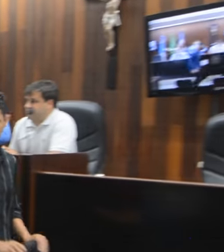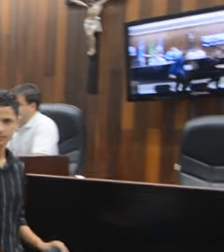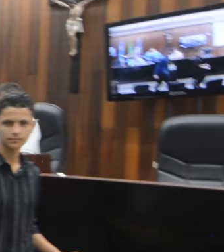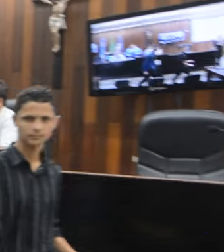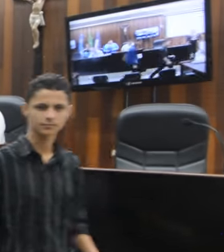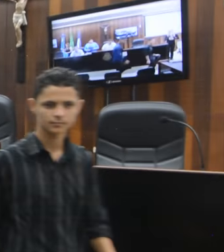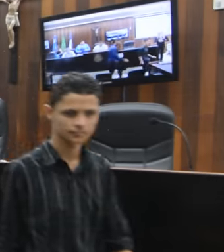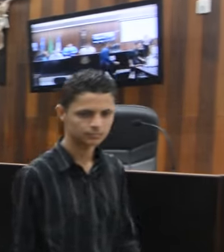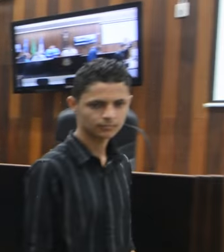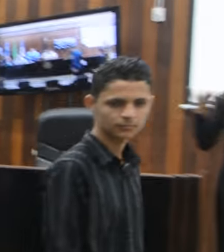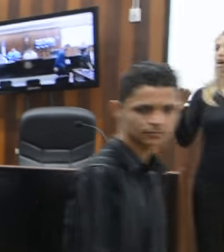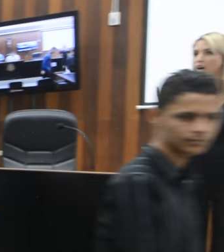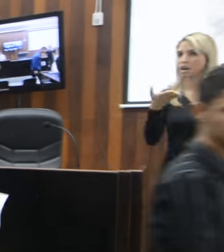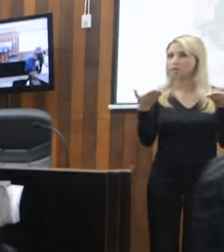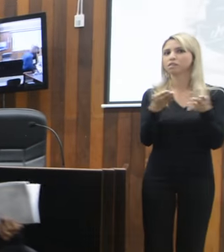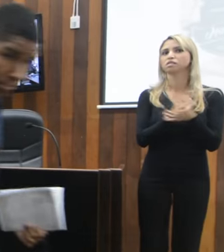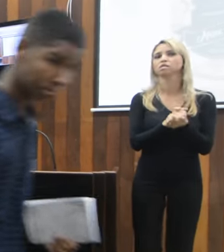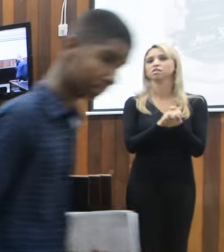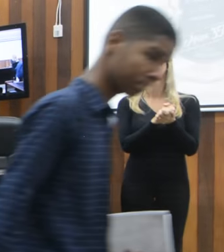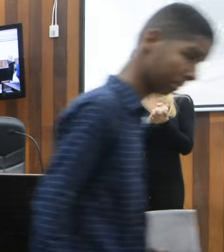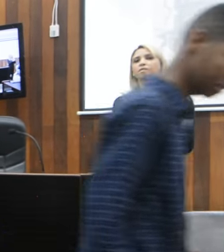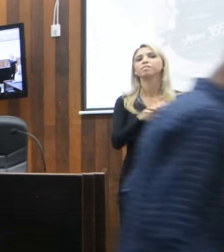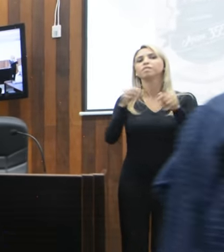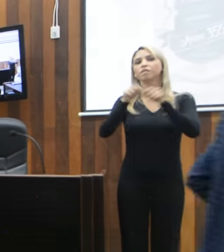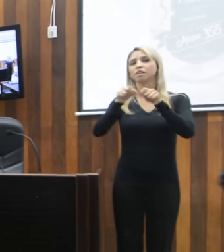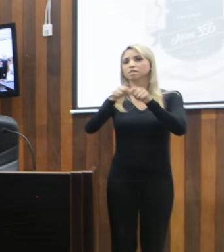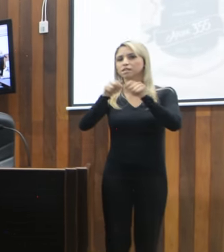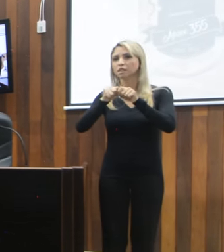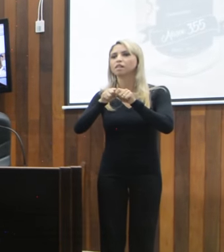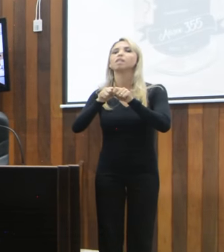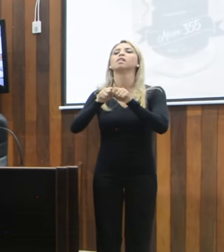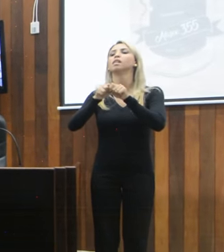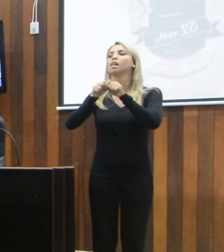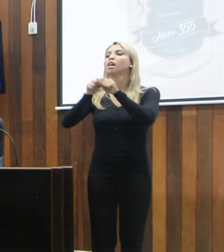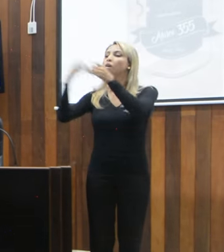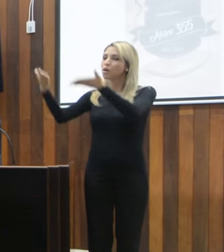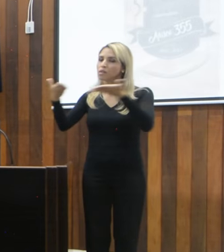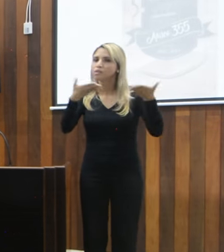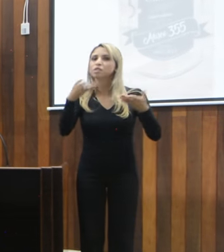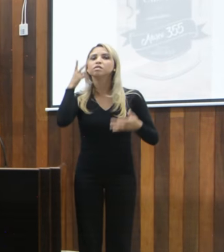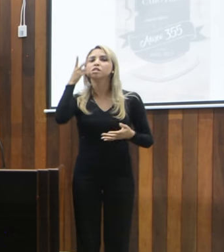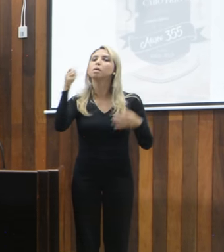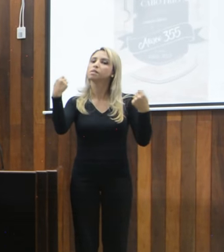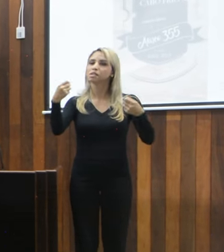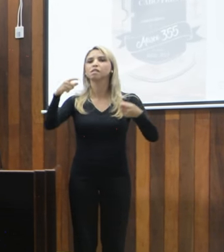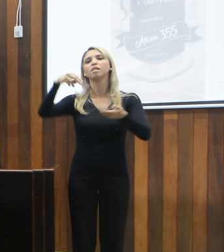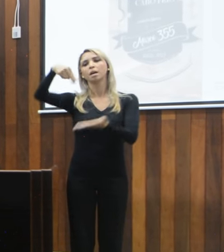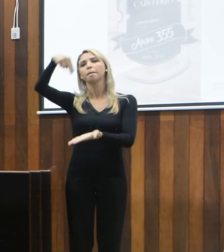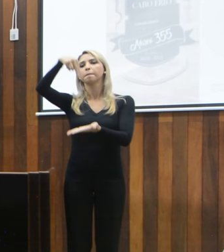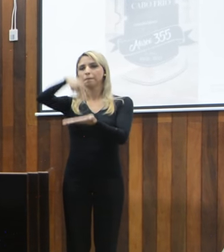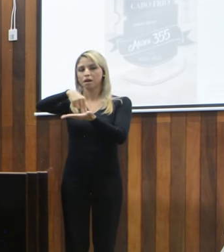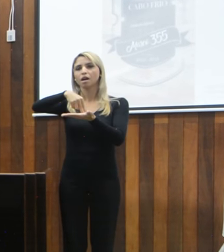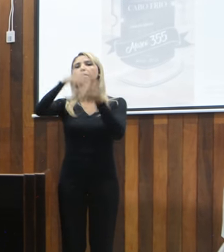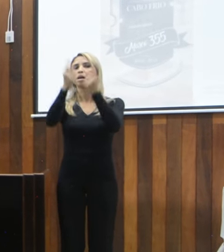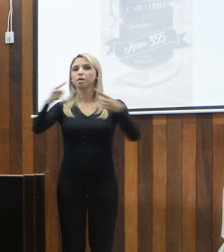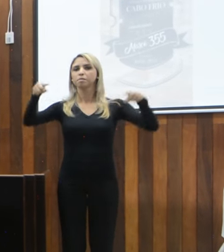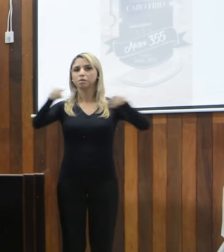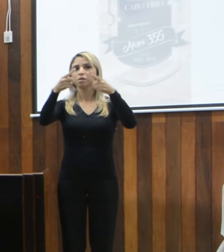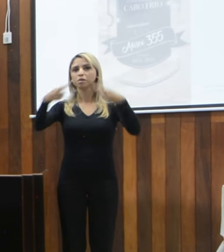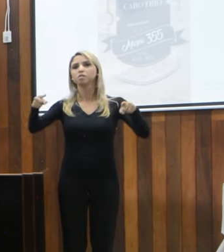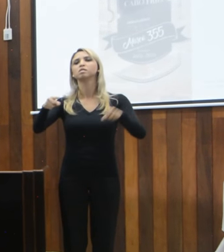Antes de passar a palavra para os vereadores, gostaria que todos pudessem ficar de pé para que a gente possa escutar o hino nacional.